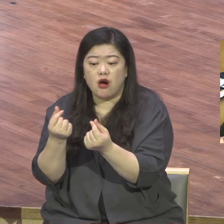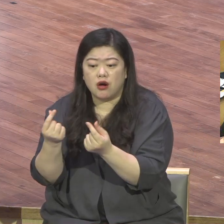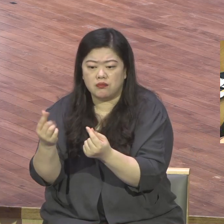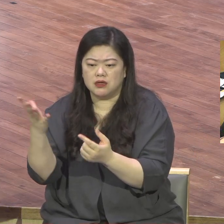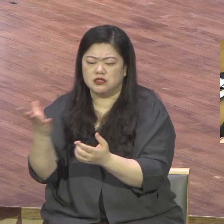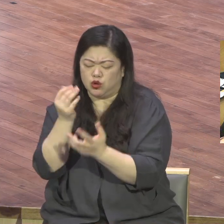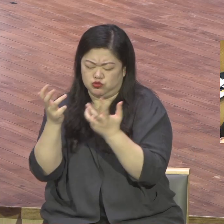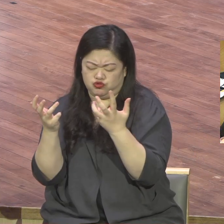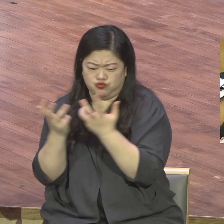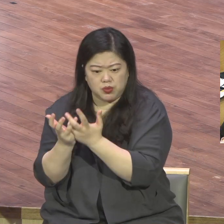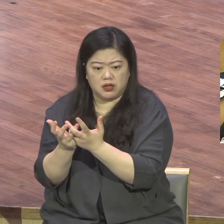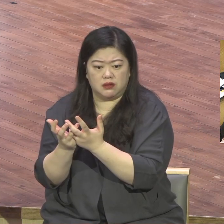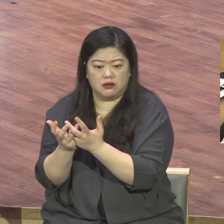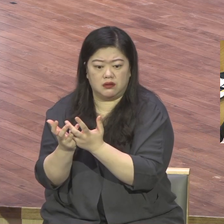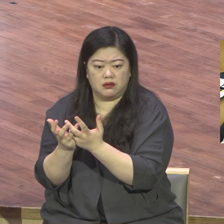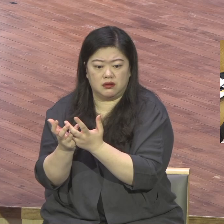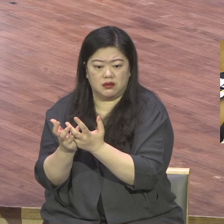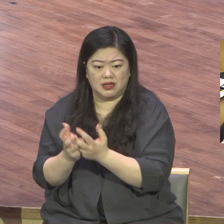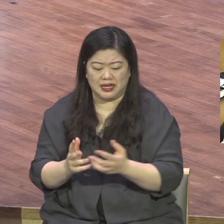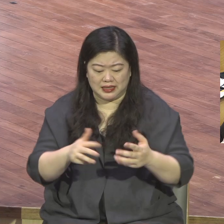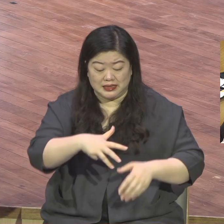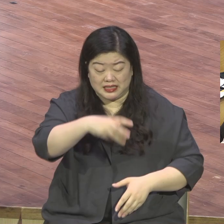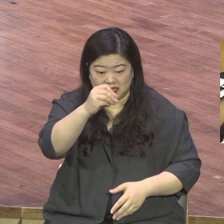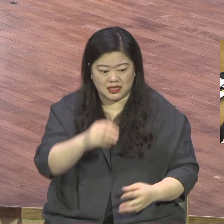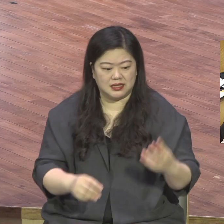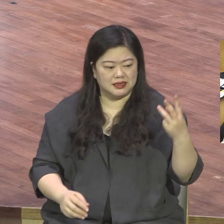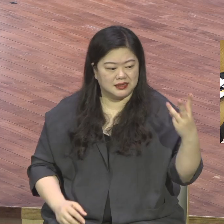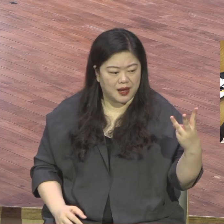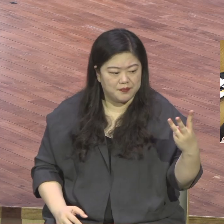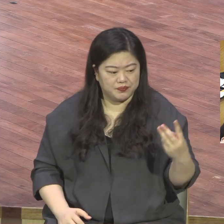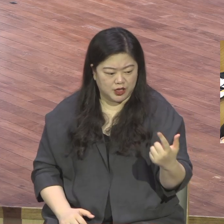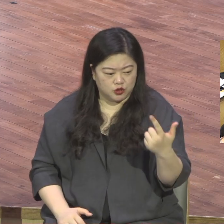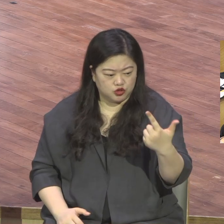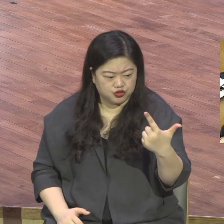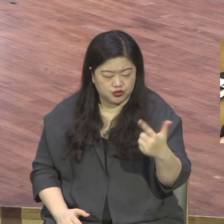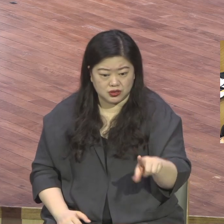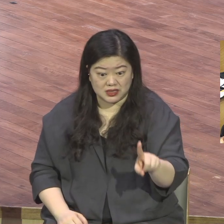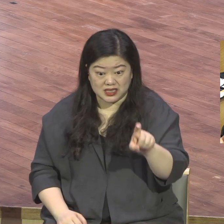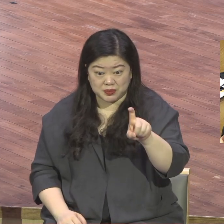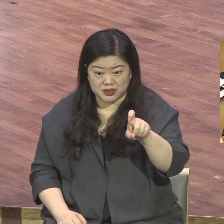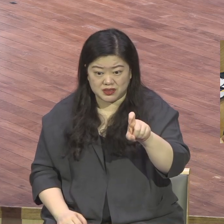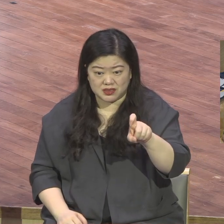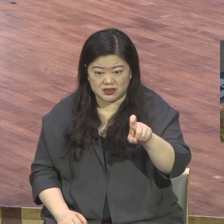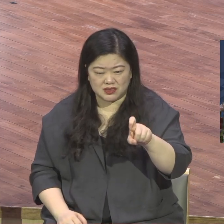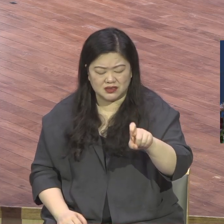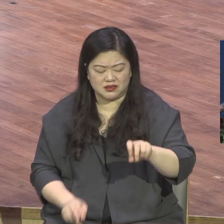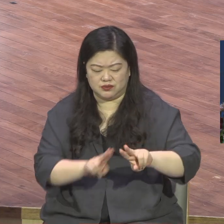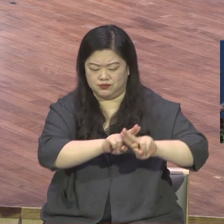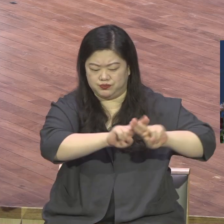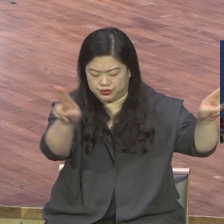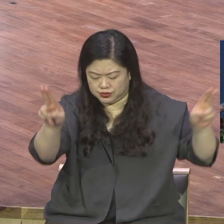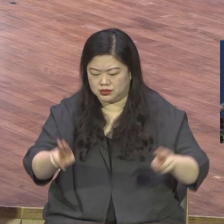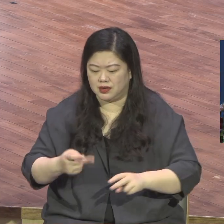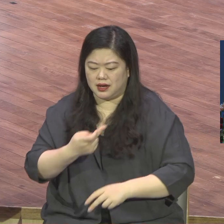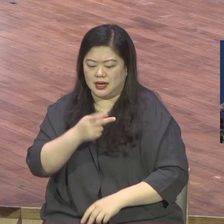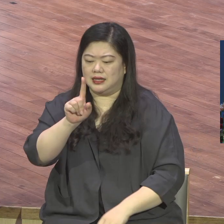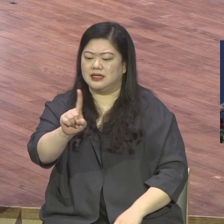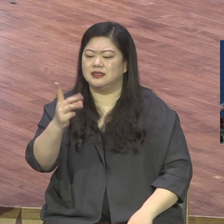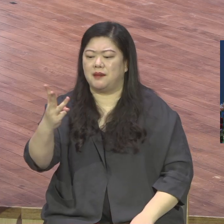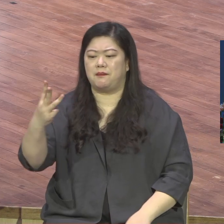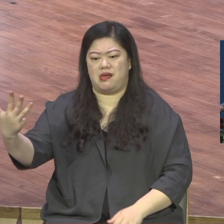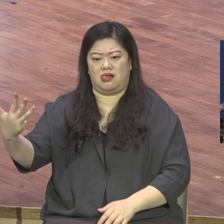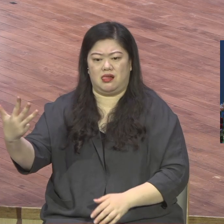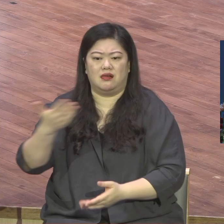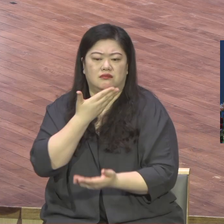이런 삼중심의 삶에서 완전히 이제는 삼오직 삼절기의 삶으로 그렇게